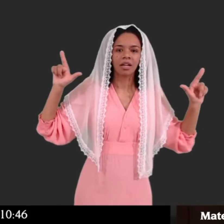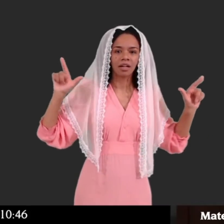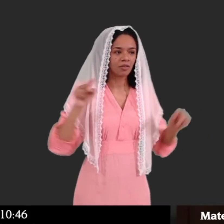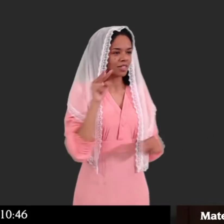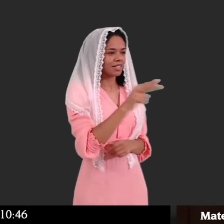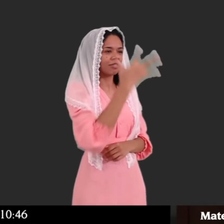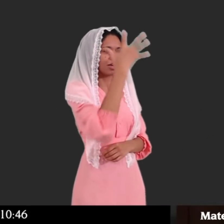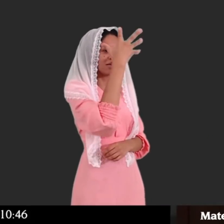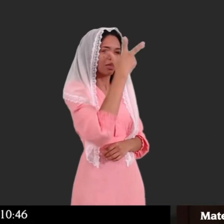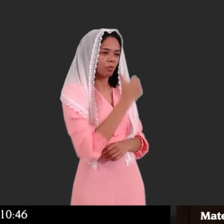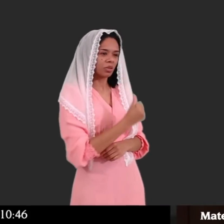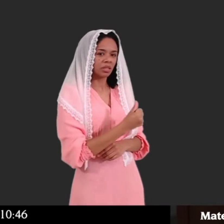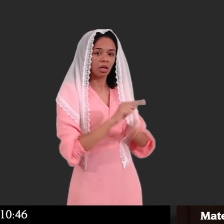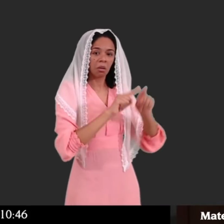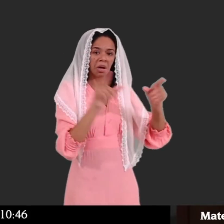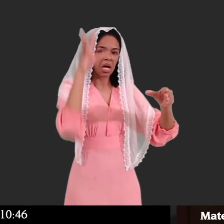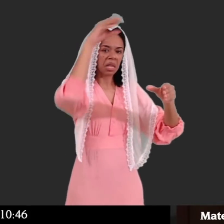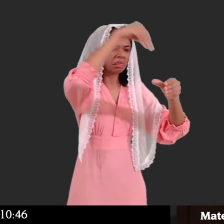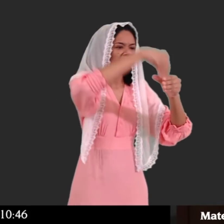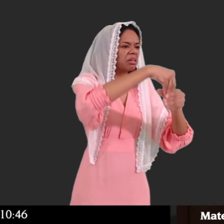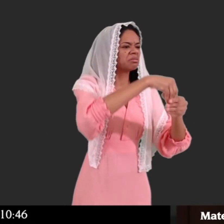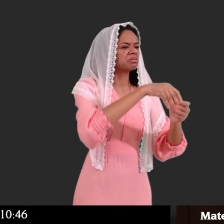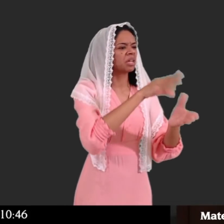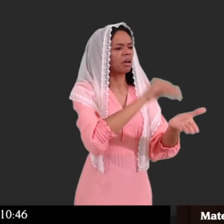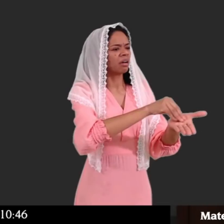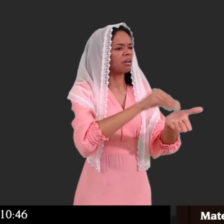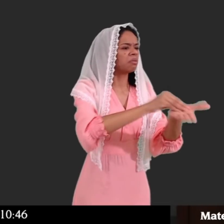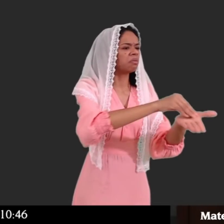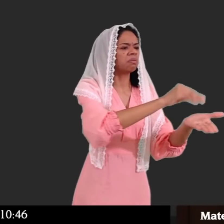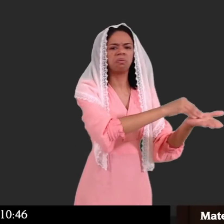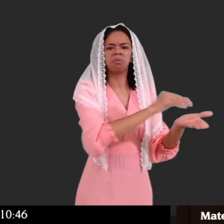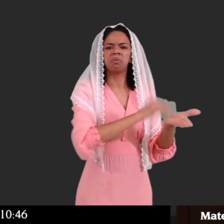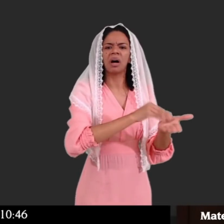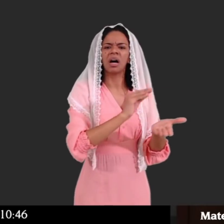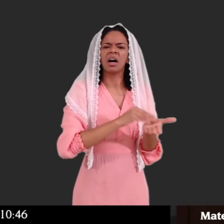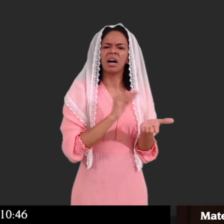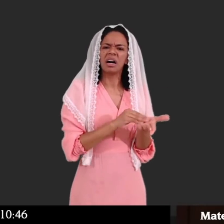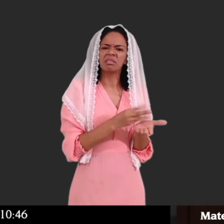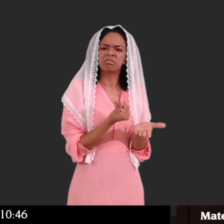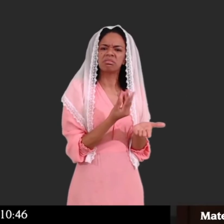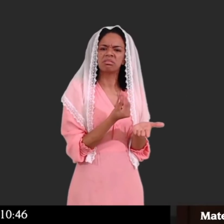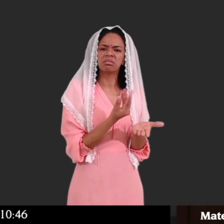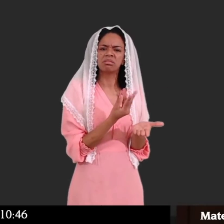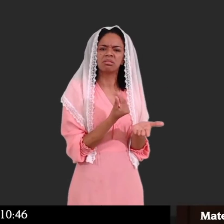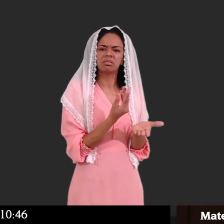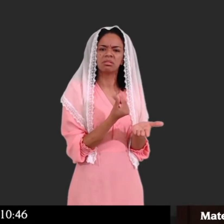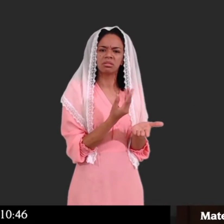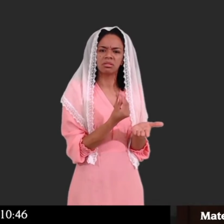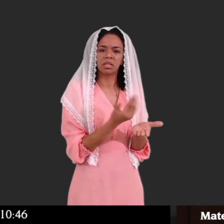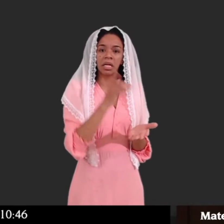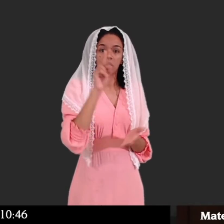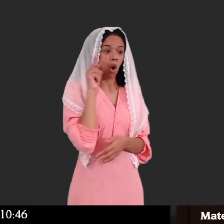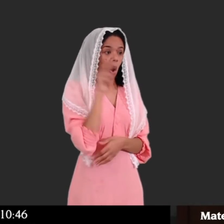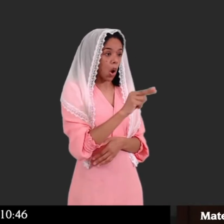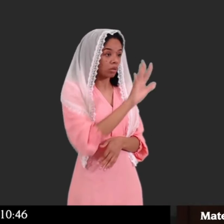glória de Deus resplandecente lá dentro. Porque Deus não se impressiona com a aparência de ninguém não, viu, irmãos? Vocês lembram de Davi?